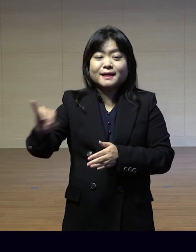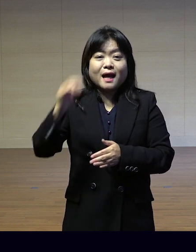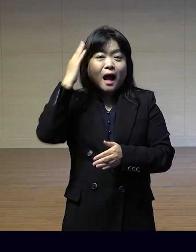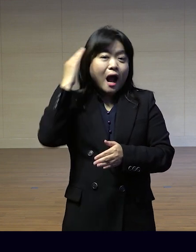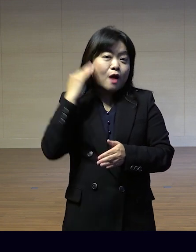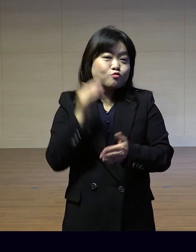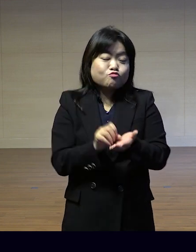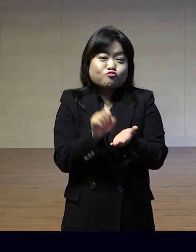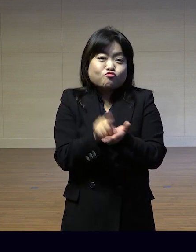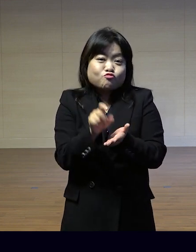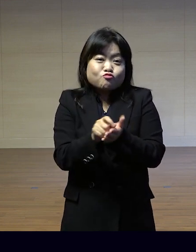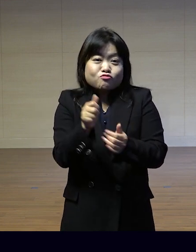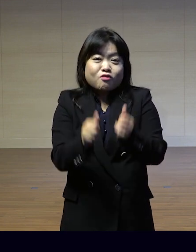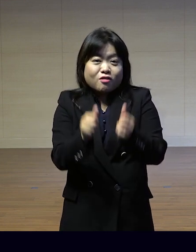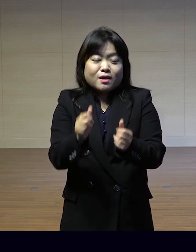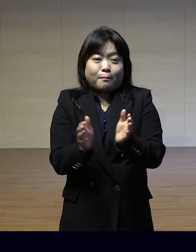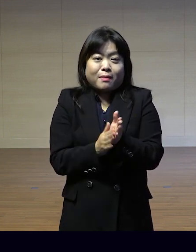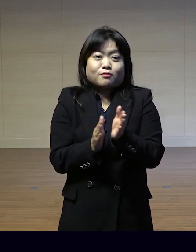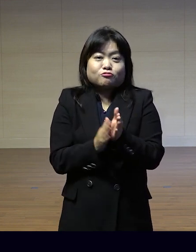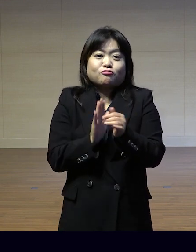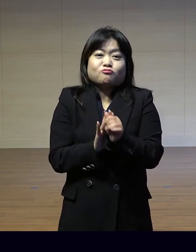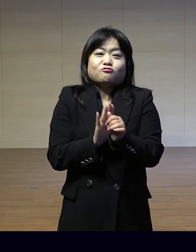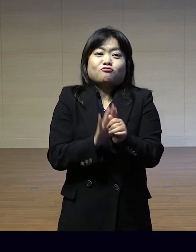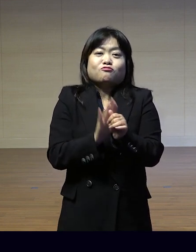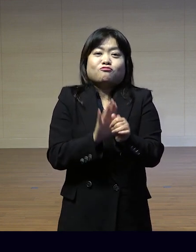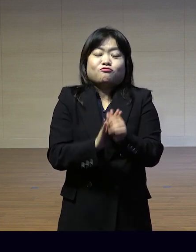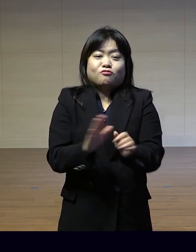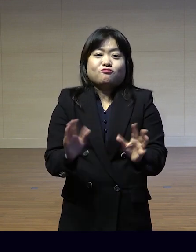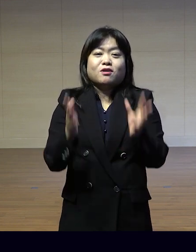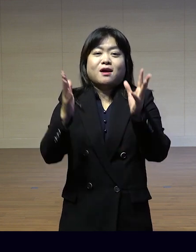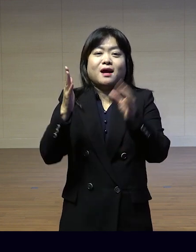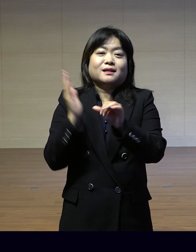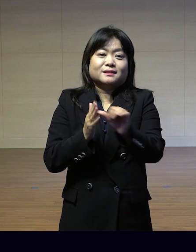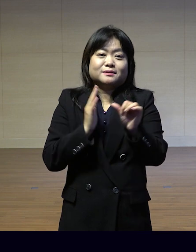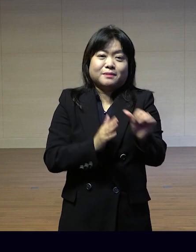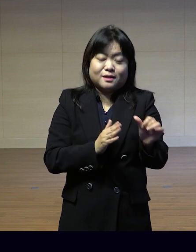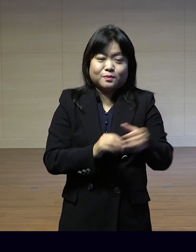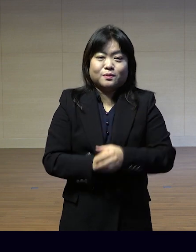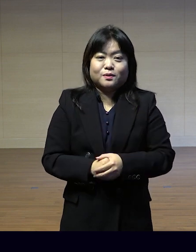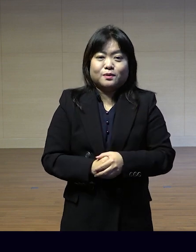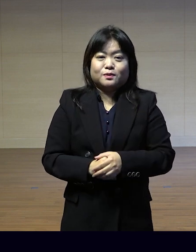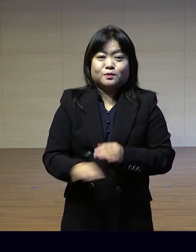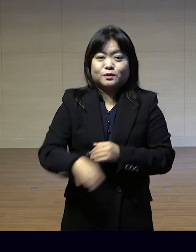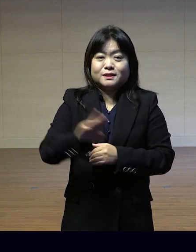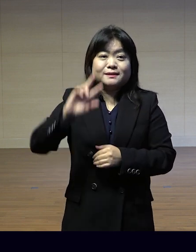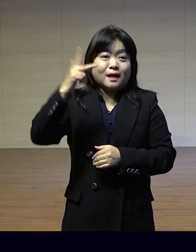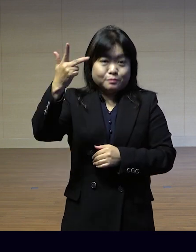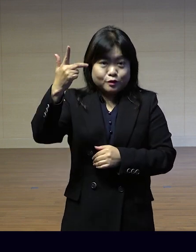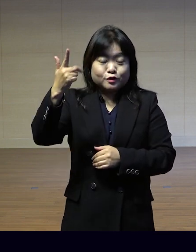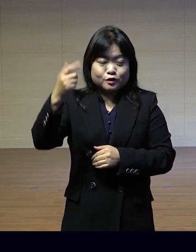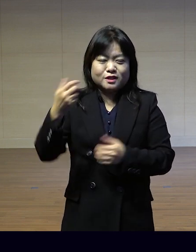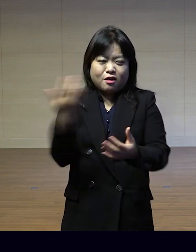경기 박수 치시면서 환호하시면서 그렇게 즐기시길 바라고요. 다음 주 이